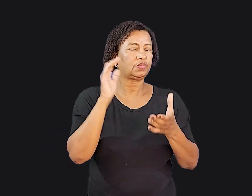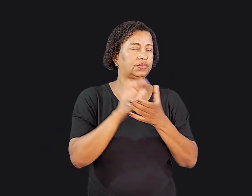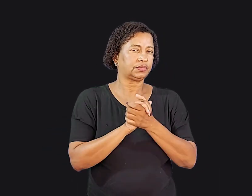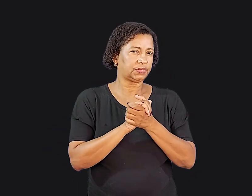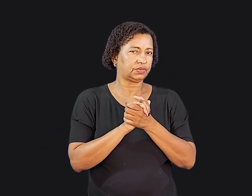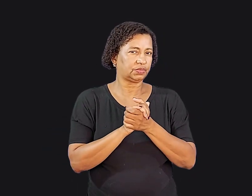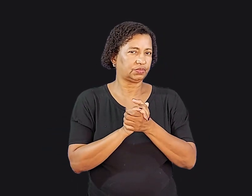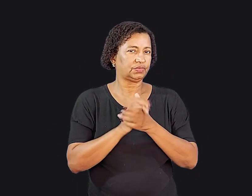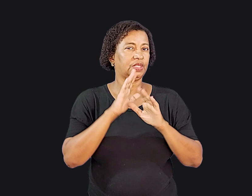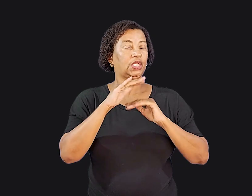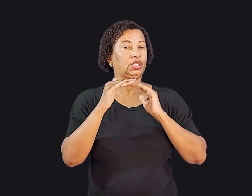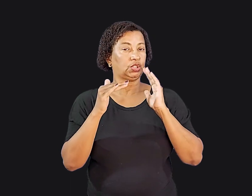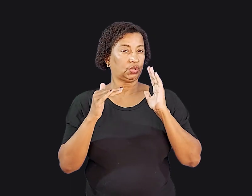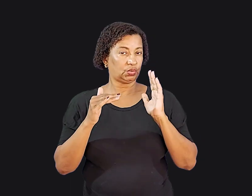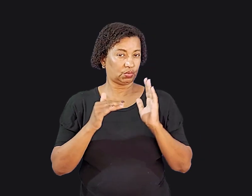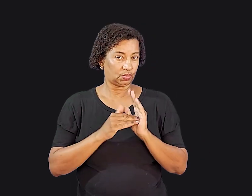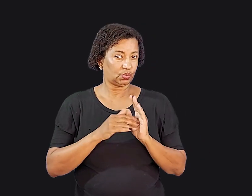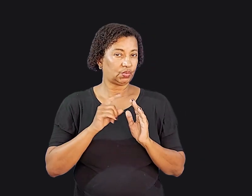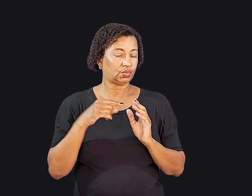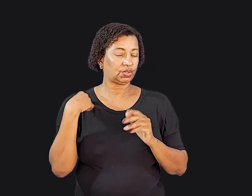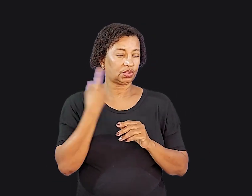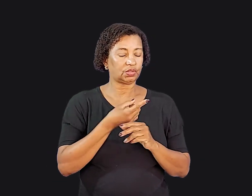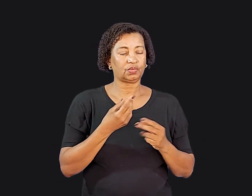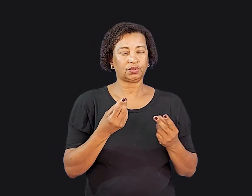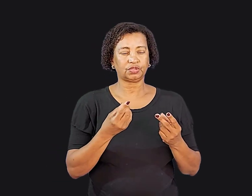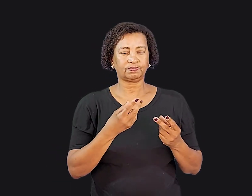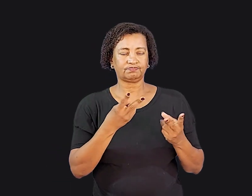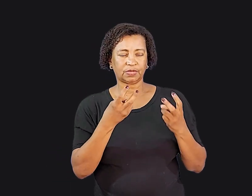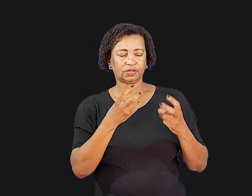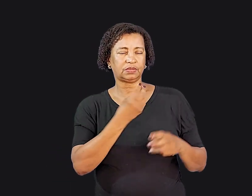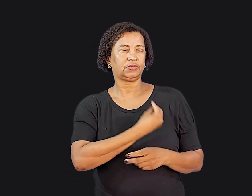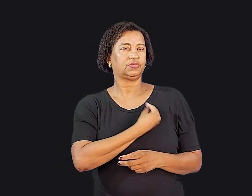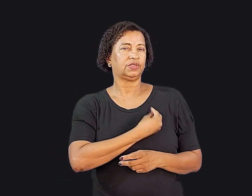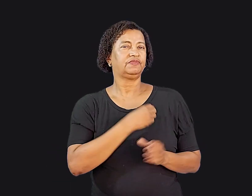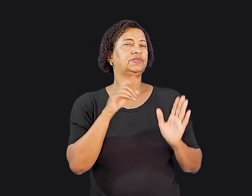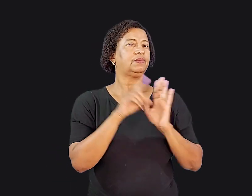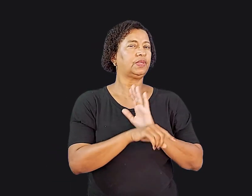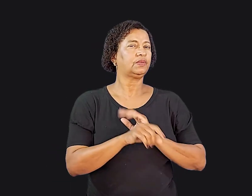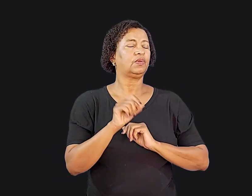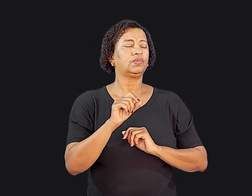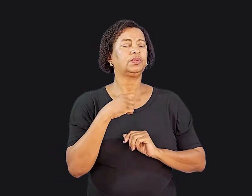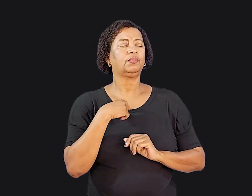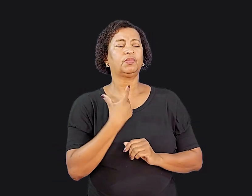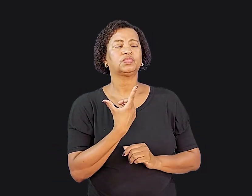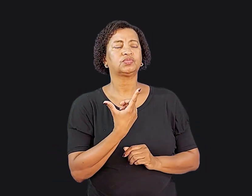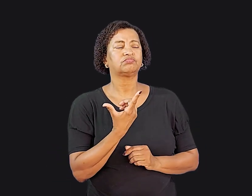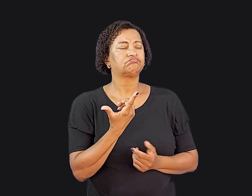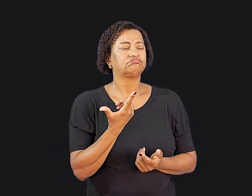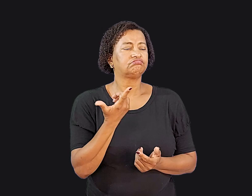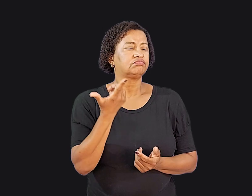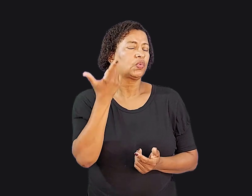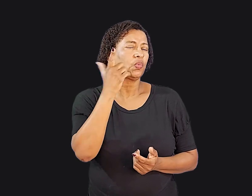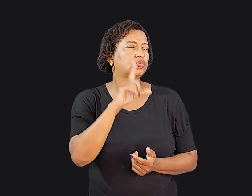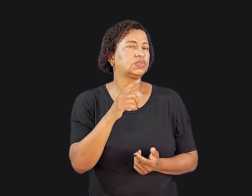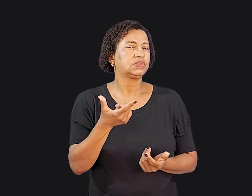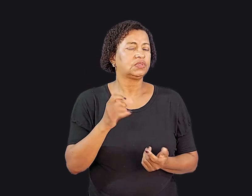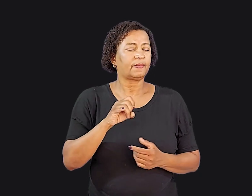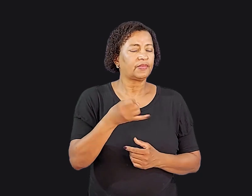hein? Em tudo com o que deparamos na vida, perguntamos: o que eu posso tirar disso para mim? Quando o homem decide